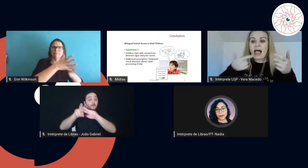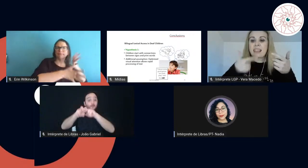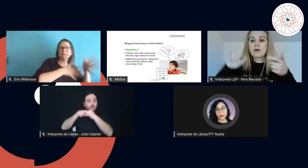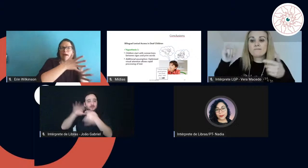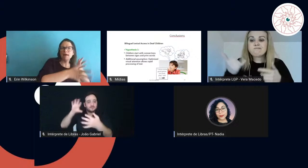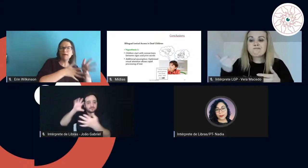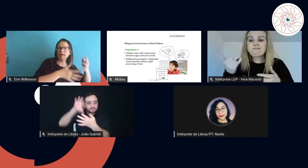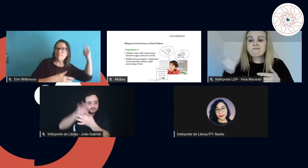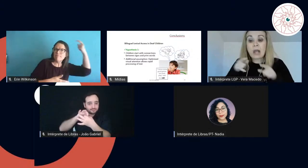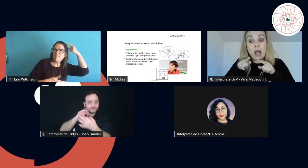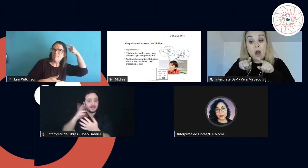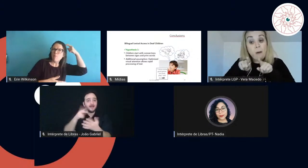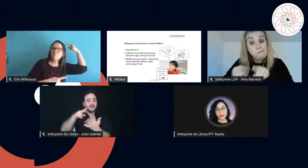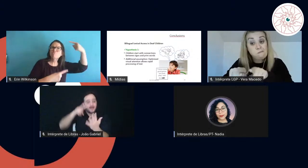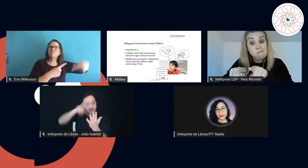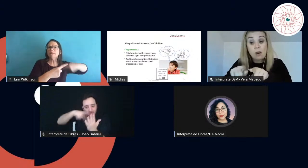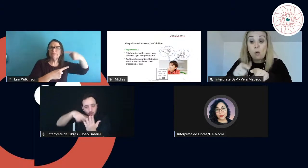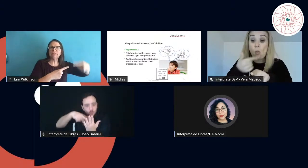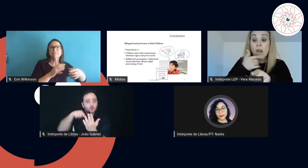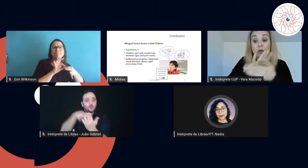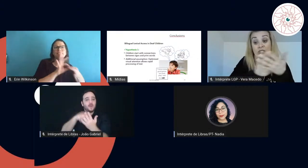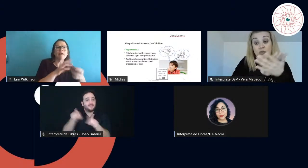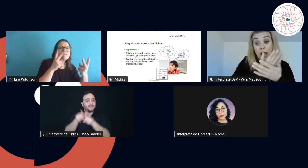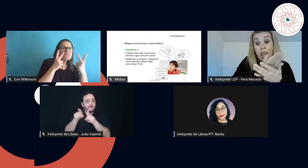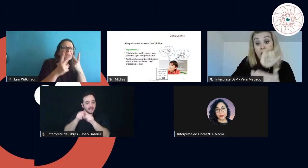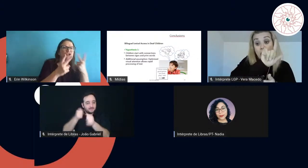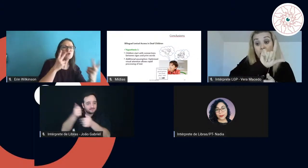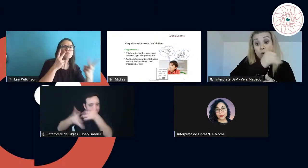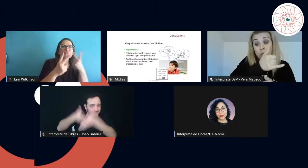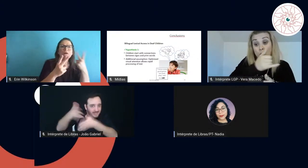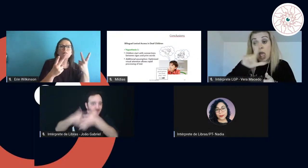em concomitância com a